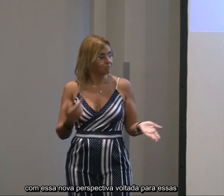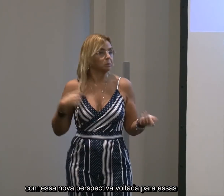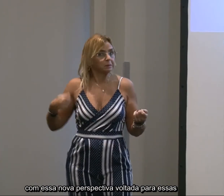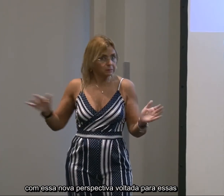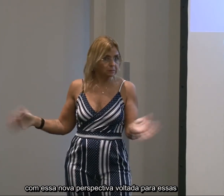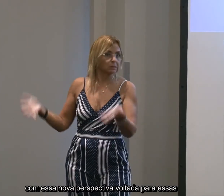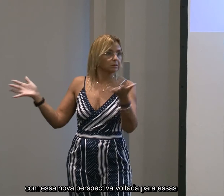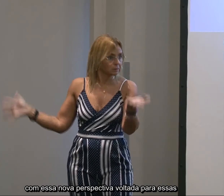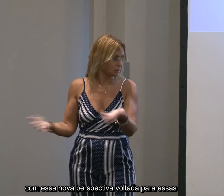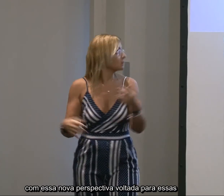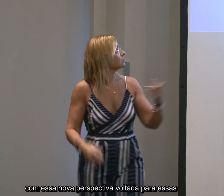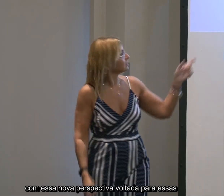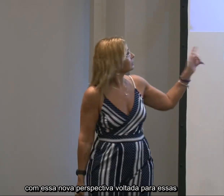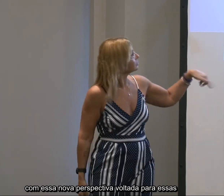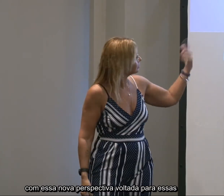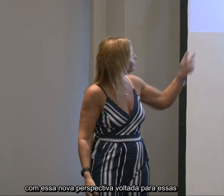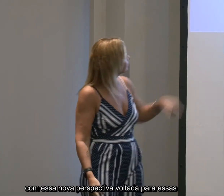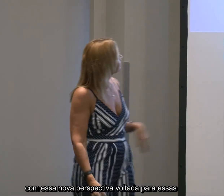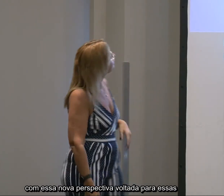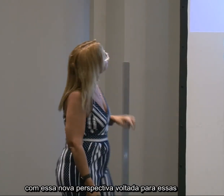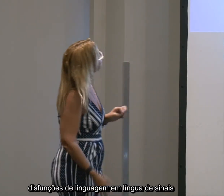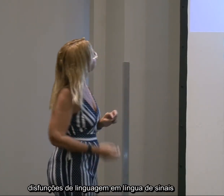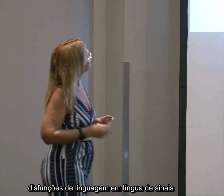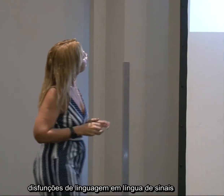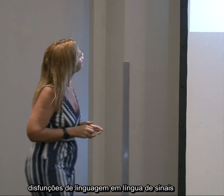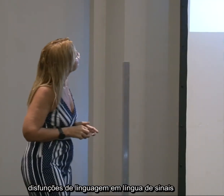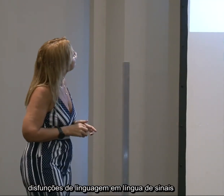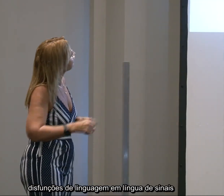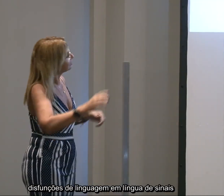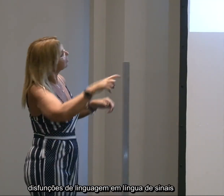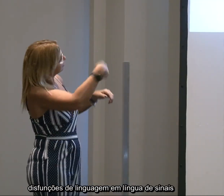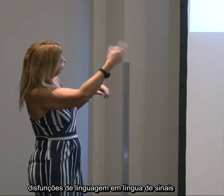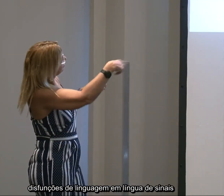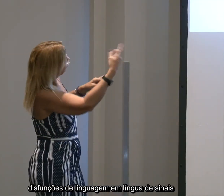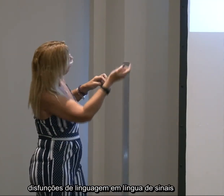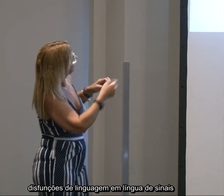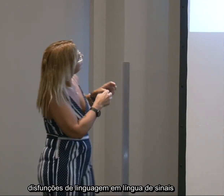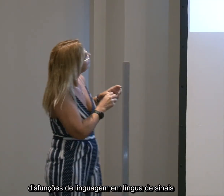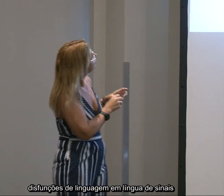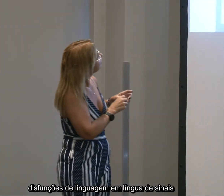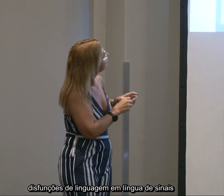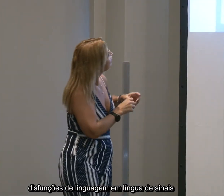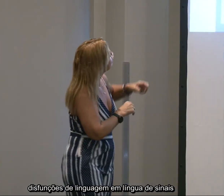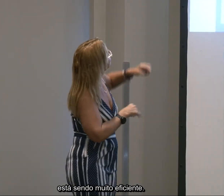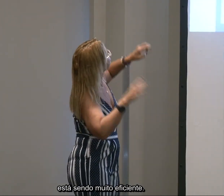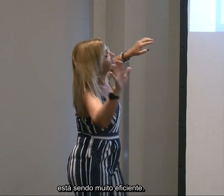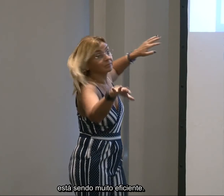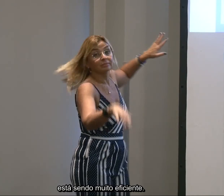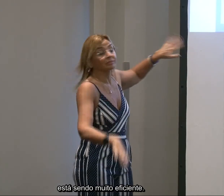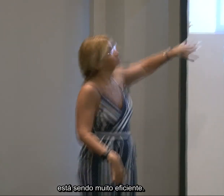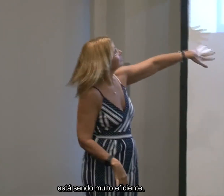essa nova perspectiva voltada para essas disfunções de linguagem, em língua de sinais, está sendo muito